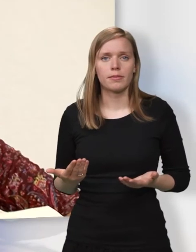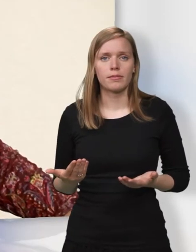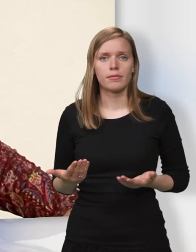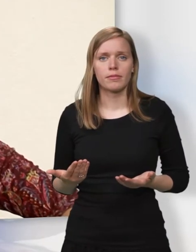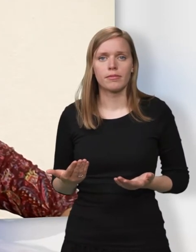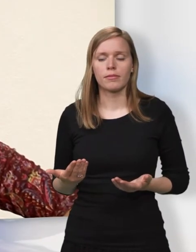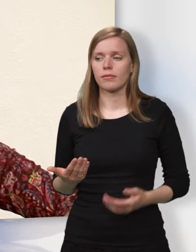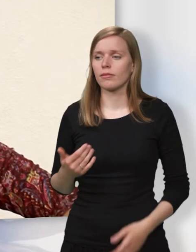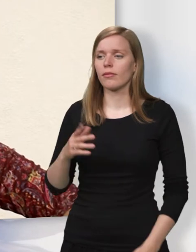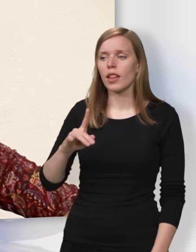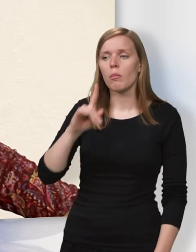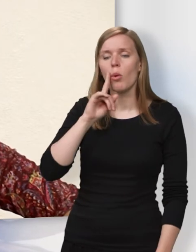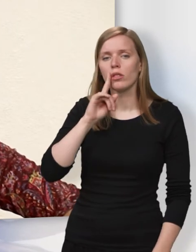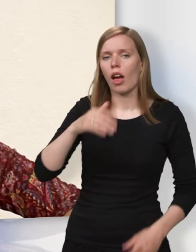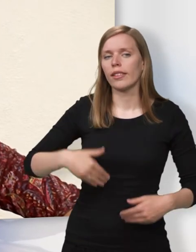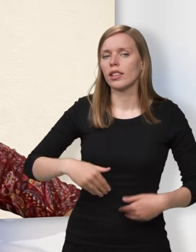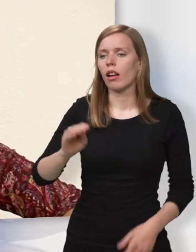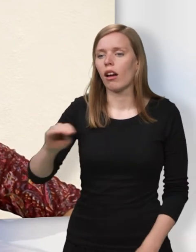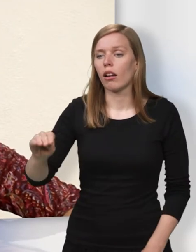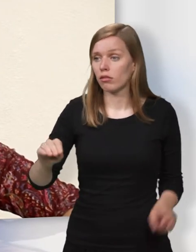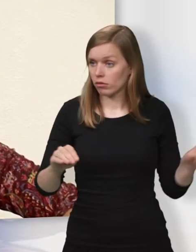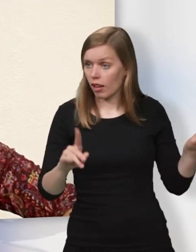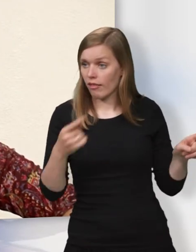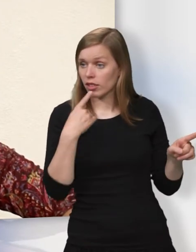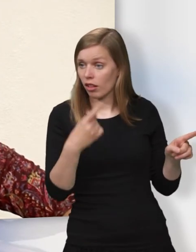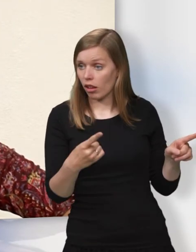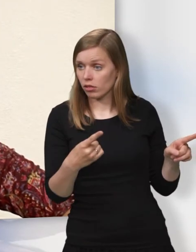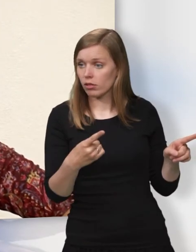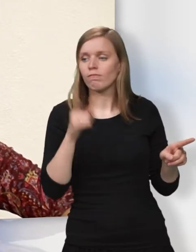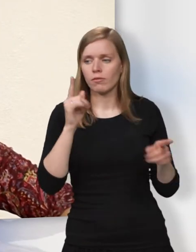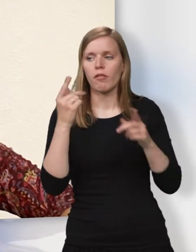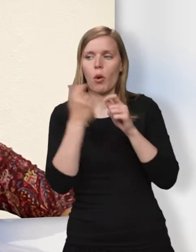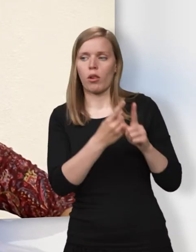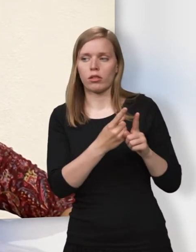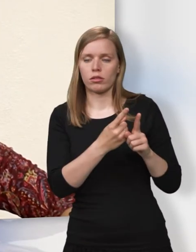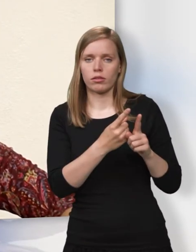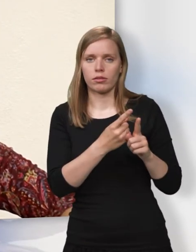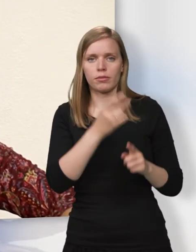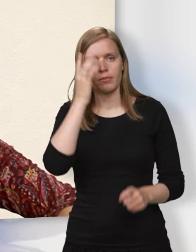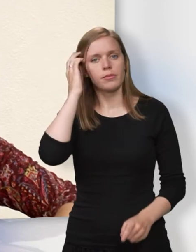Seine Mutter spricht zu den Dienern: Was er euch sagt, das tut.